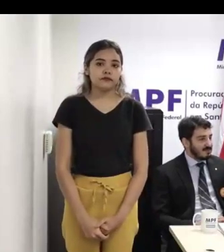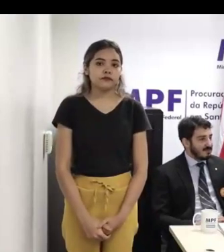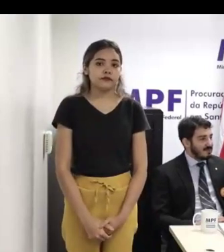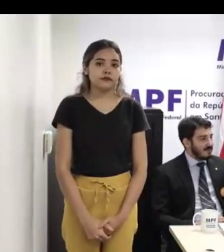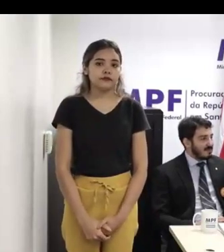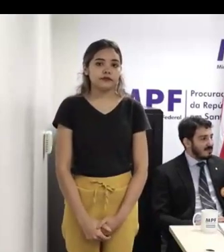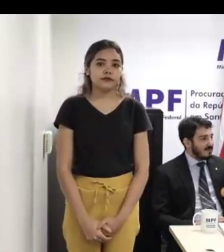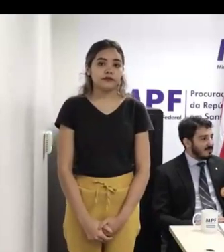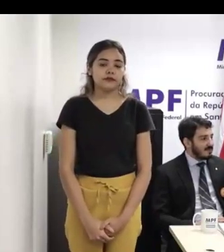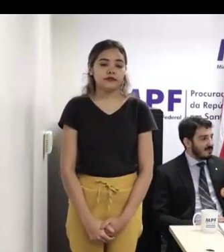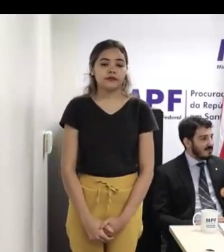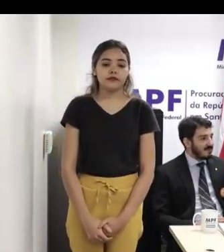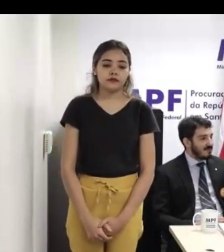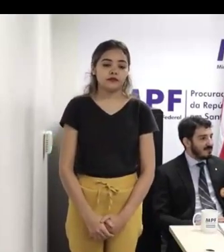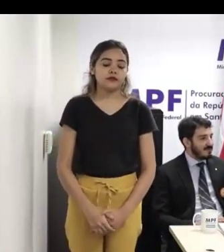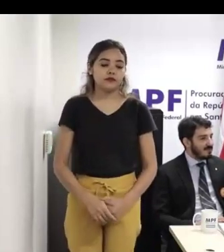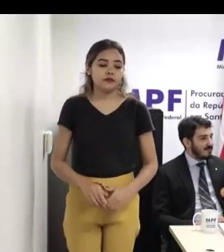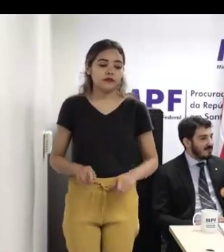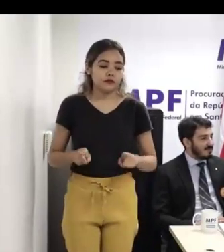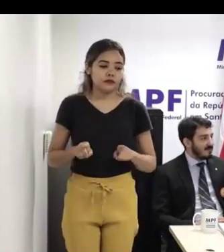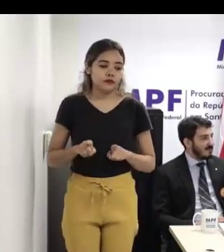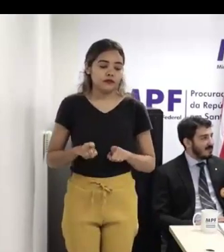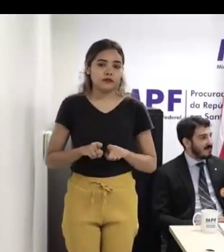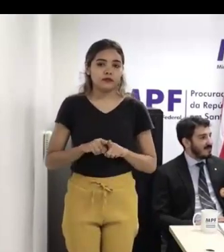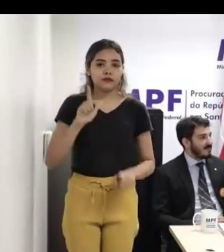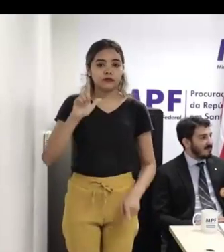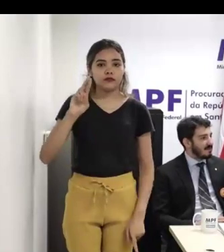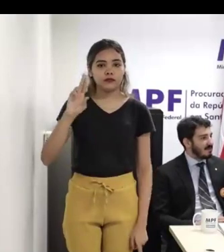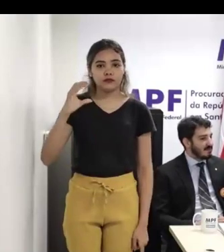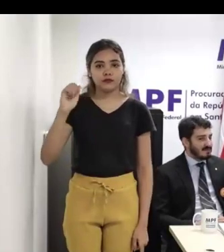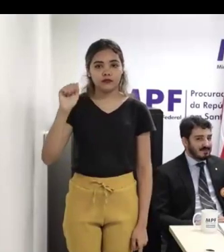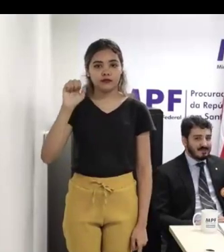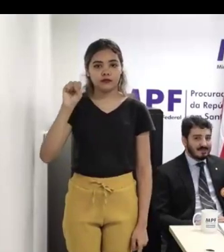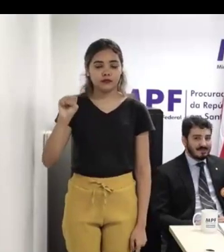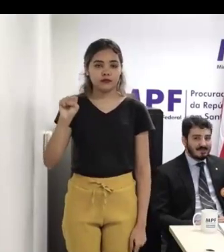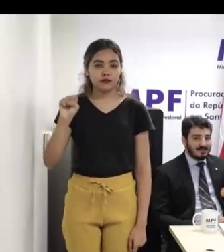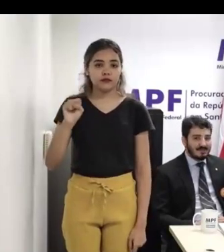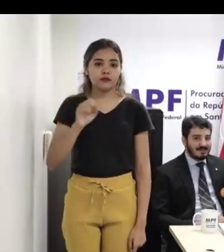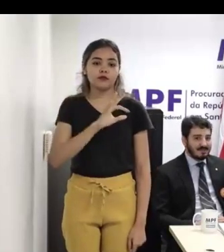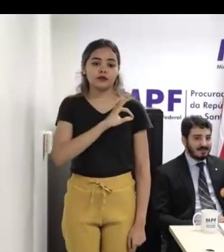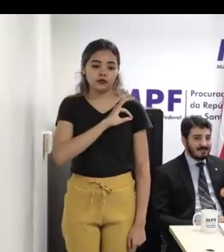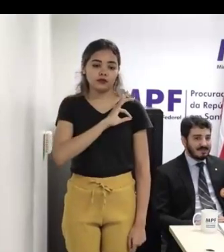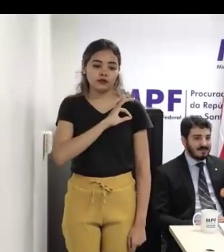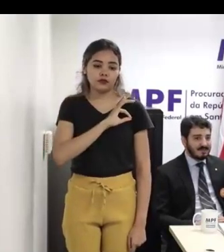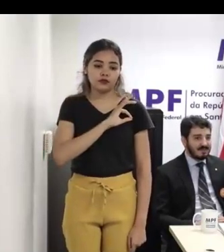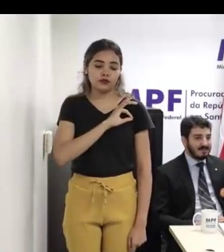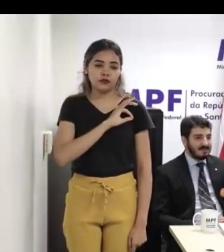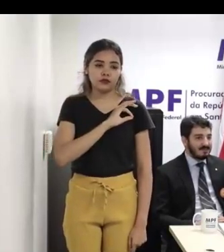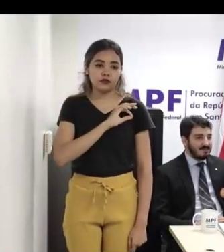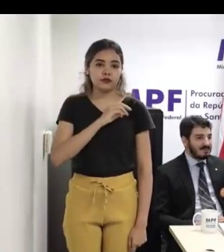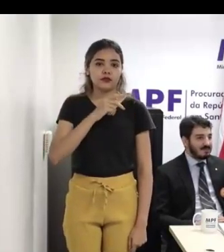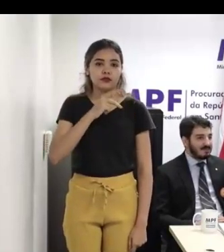da escolar Comunitária Lucas Valfredo Raniere policial militar da ronda